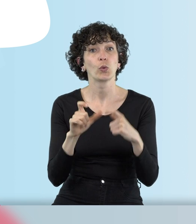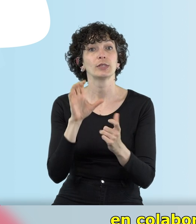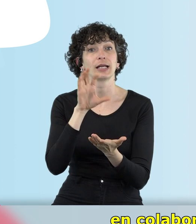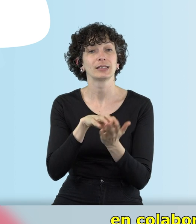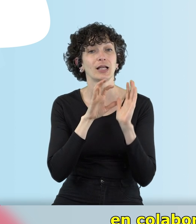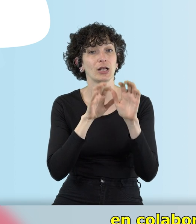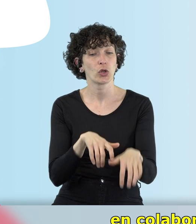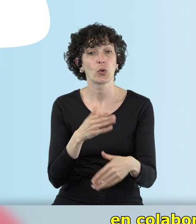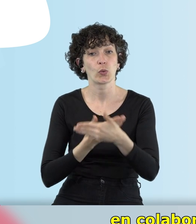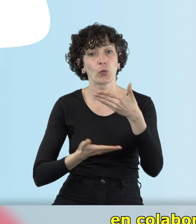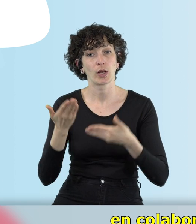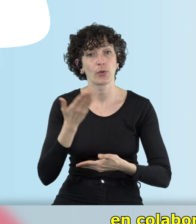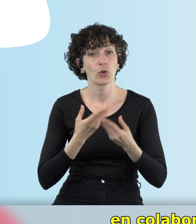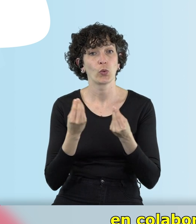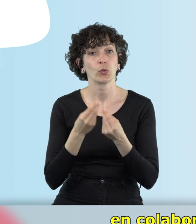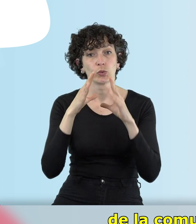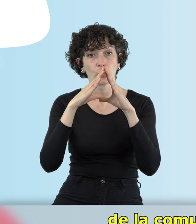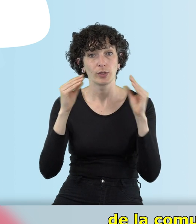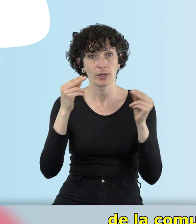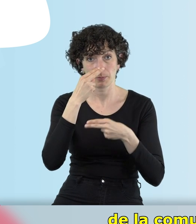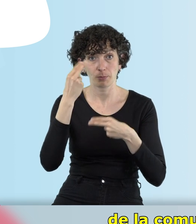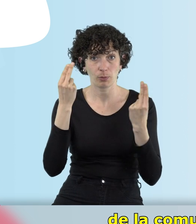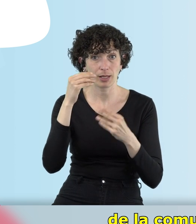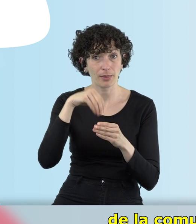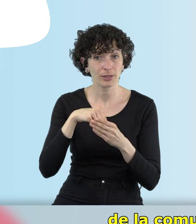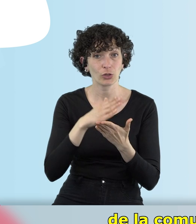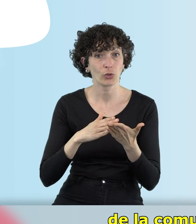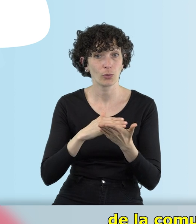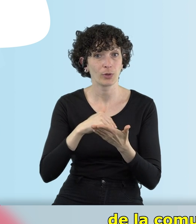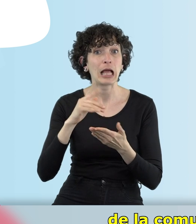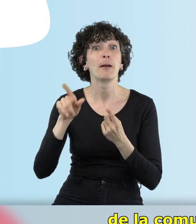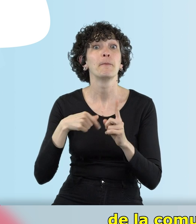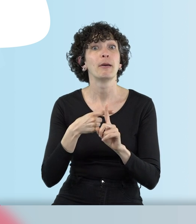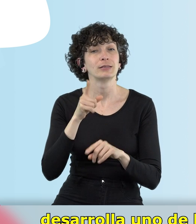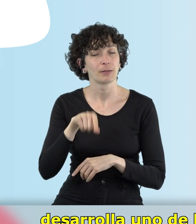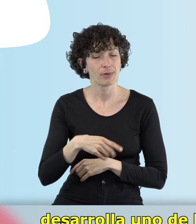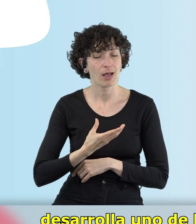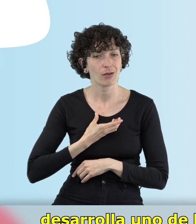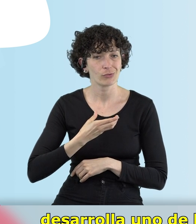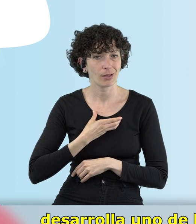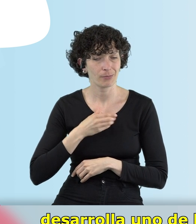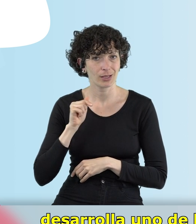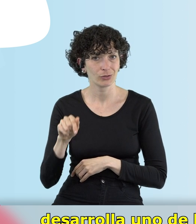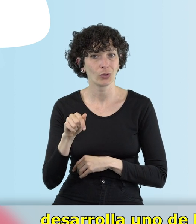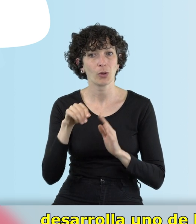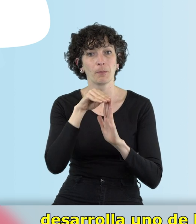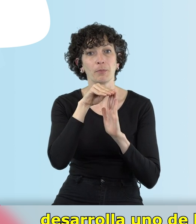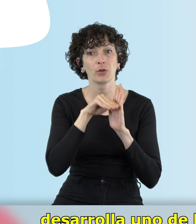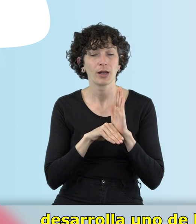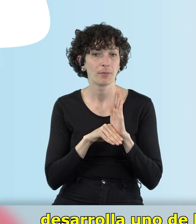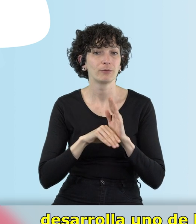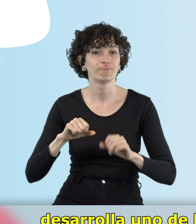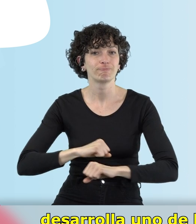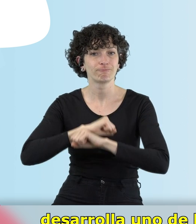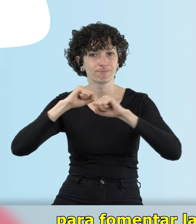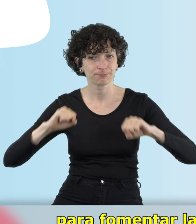y León, en colaboración con las universidades públicas de la comunidad y con los ayuntamientos, desarrolla uno de los programas